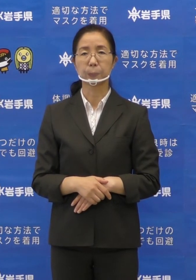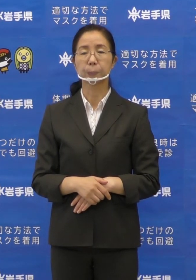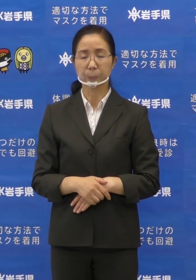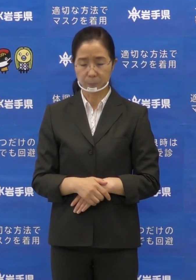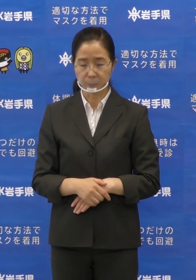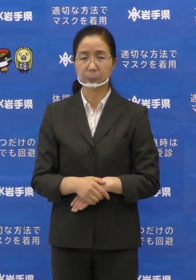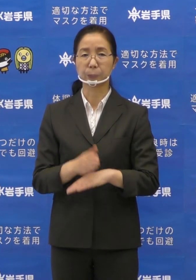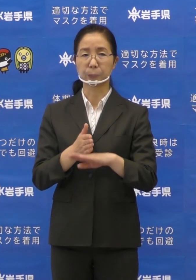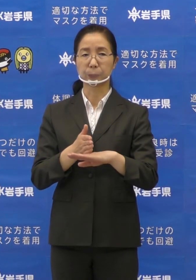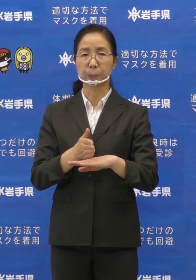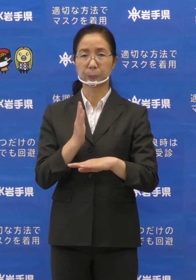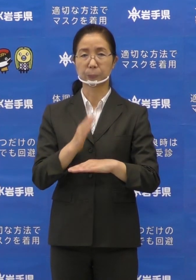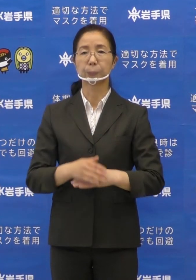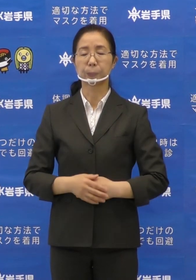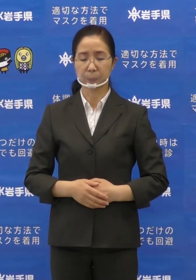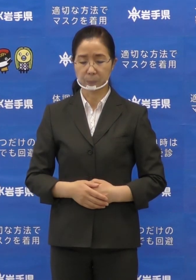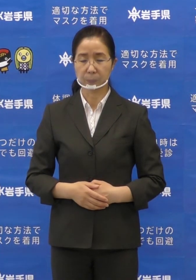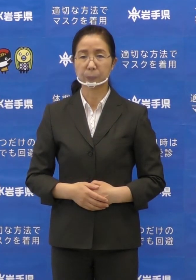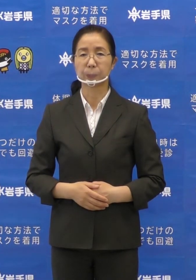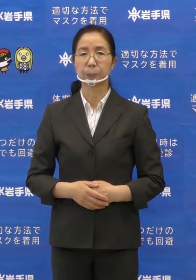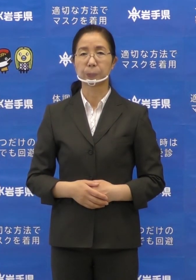ます。